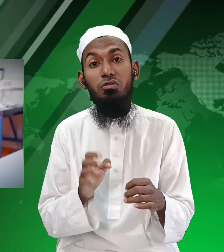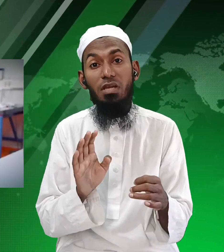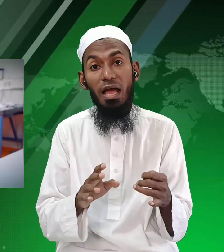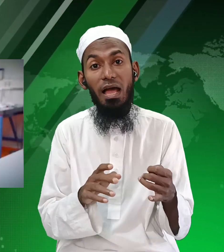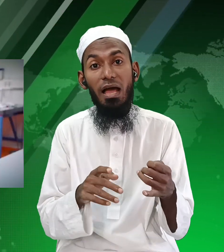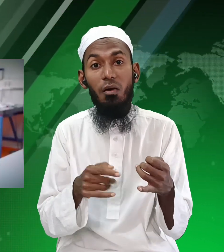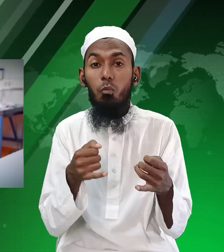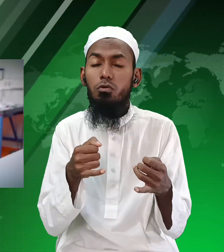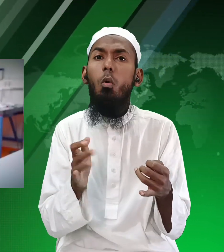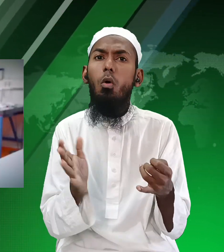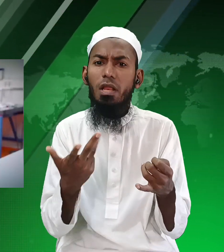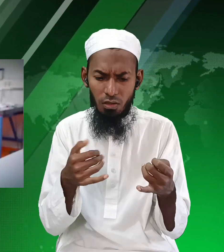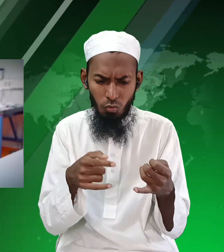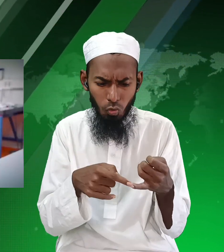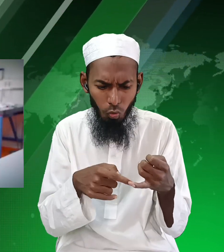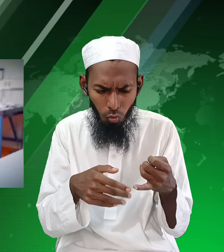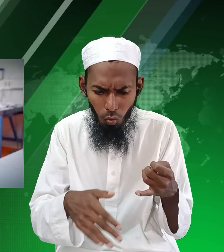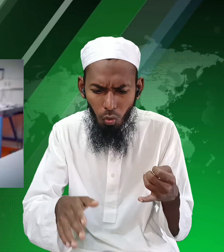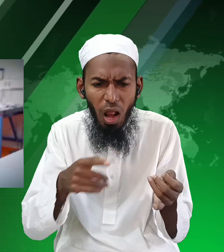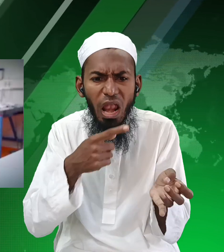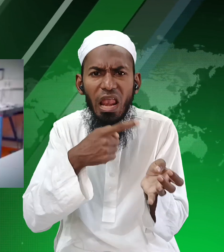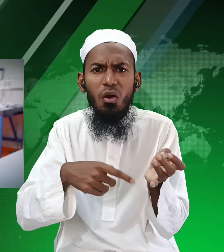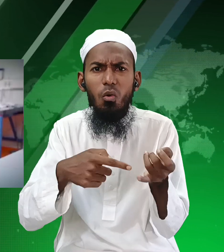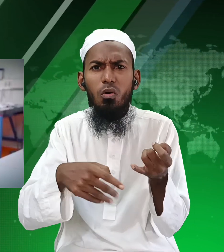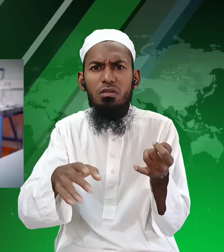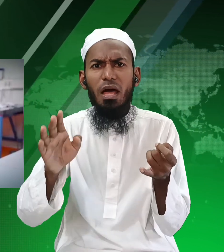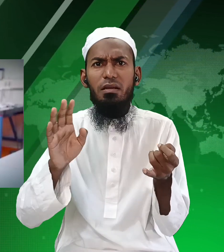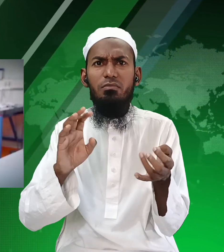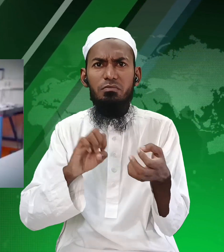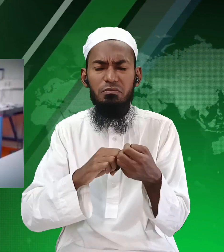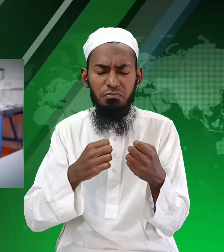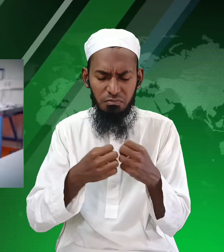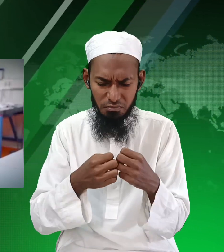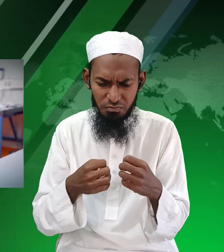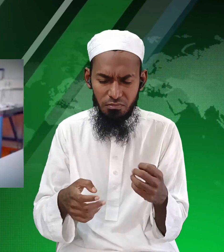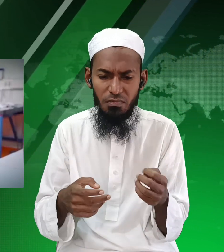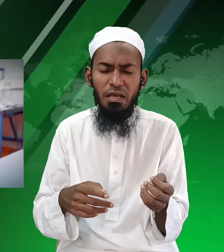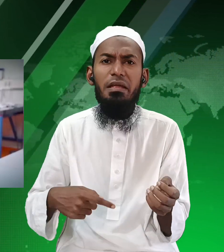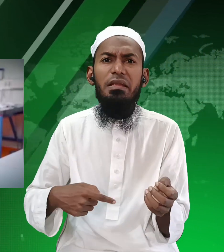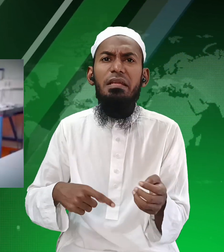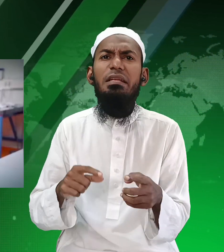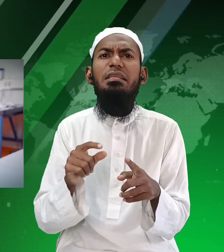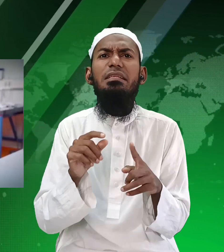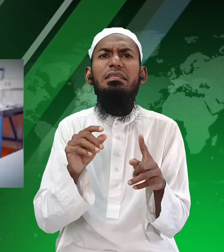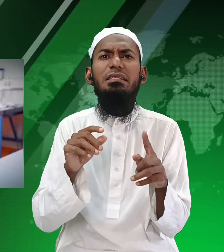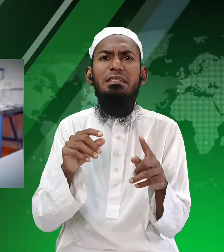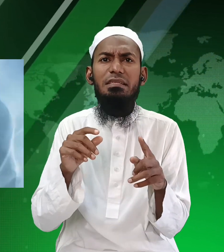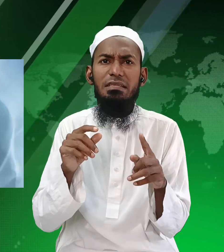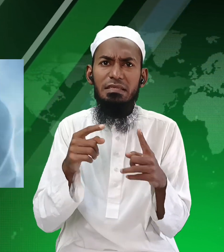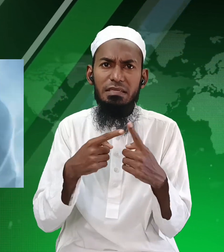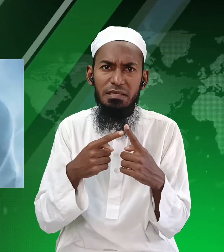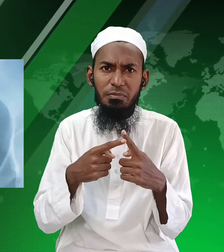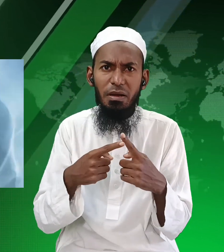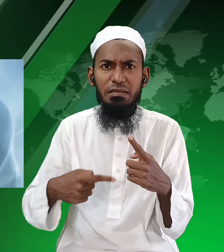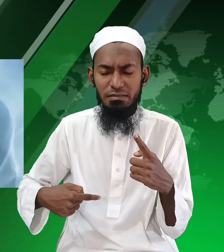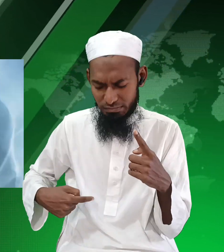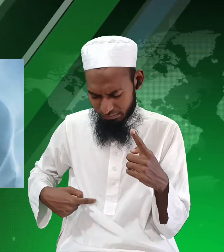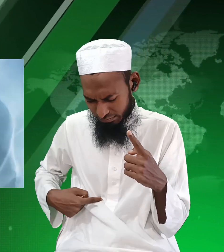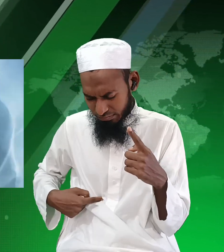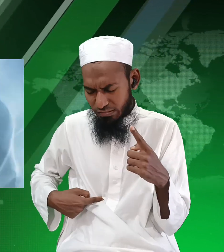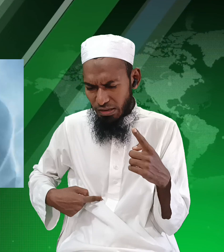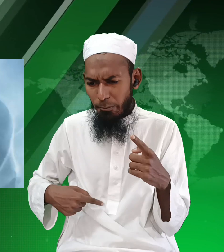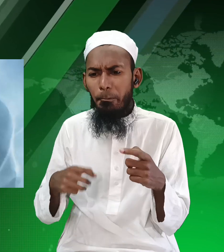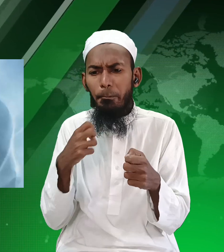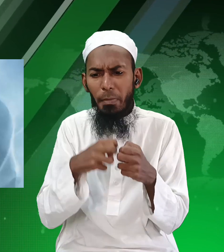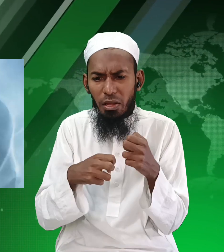রক্ত যেতে পারে। তবে এটা আসলে আরো অন্য রোগের কারণেও হতে পারে, যেমন হচ্ছে আপনার টিউমারের ক্ষেত্রে এটা হতে পারে, অথবা হচ্ছে কিডনিতে স্টোন যদি হয়